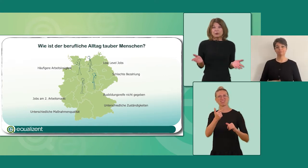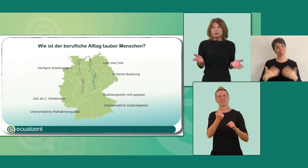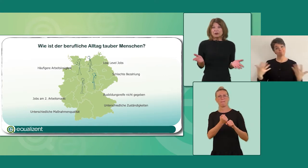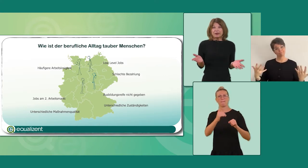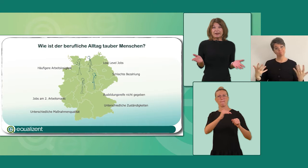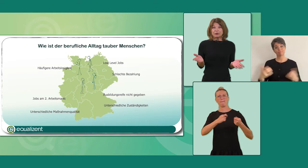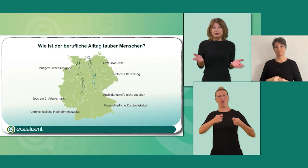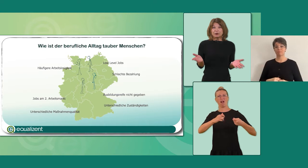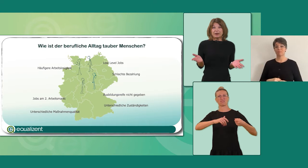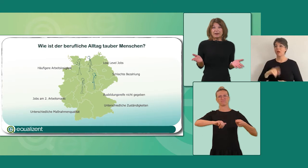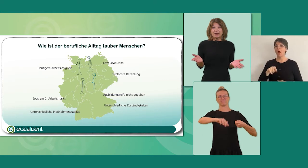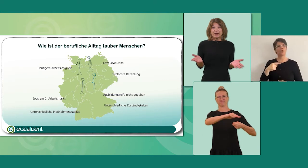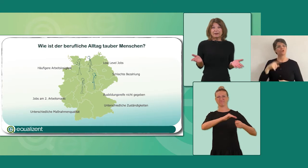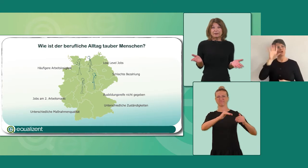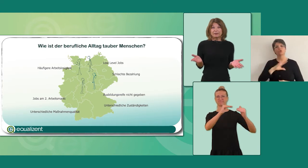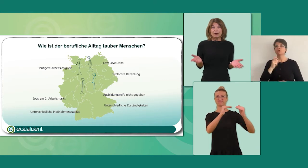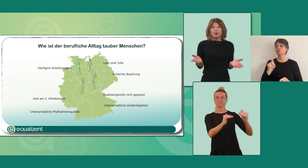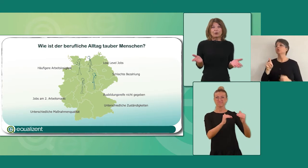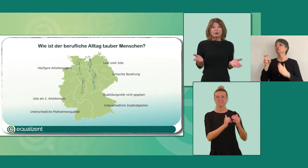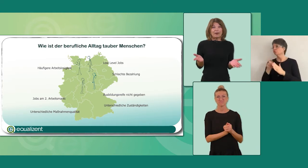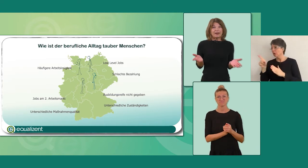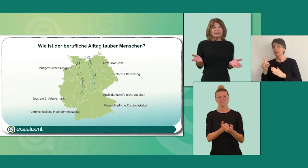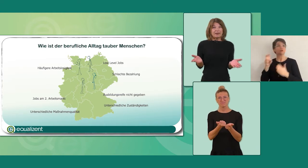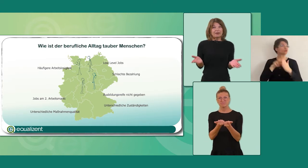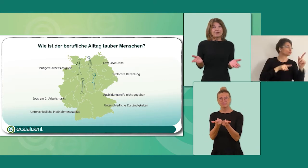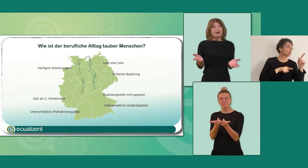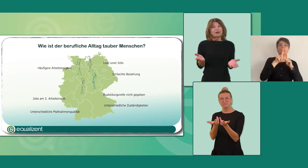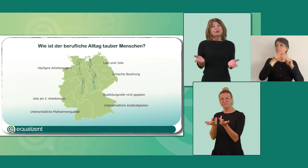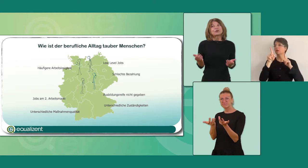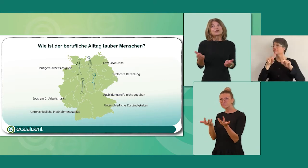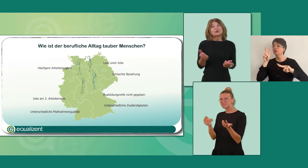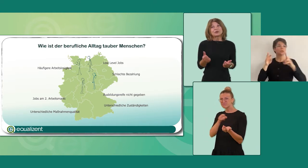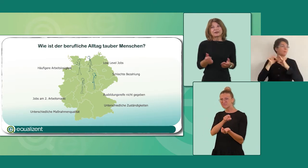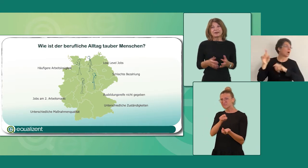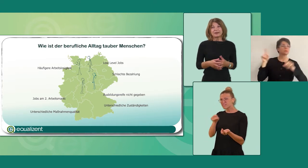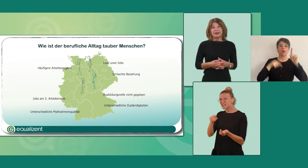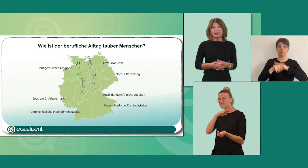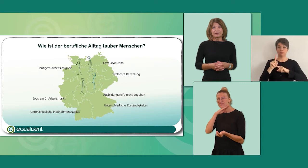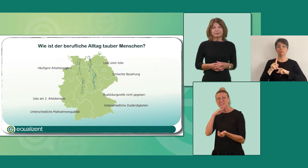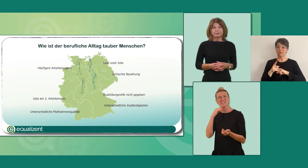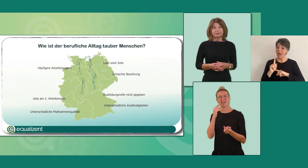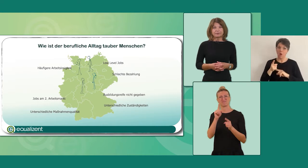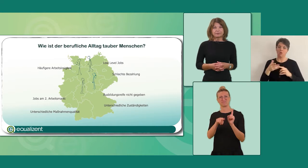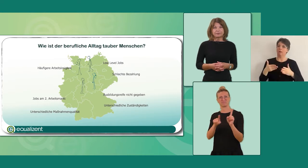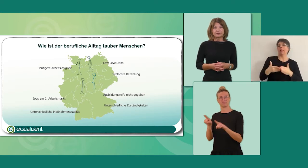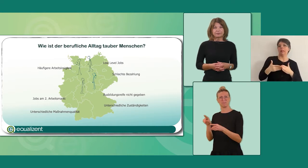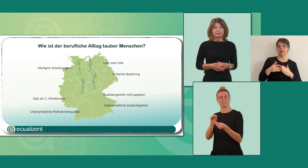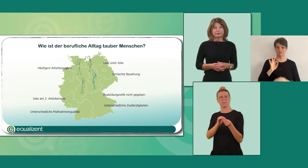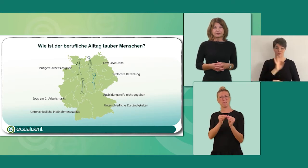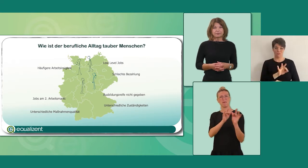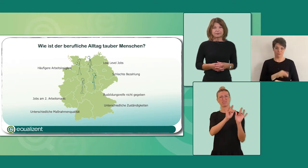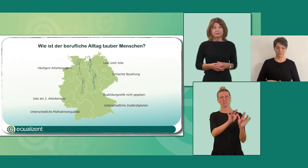Und die unterschiedlichen Zuständigkeiten und Maßnahmen wirken zusätzlich dagegen.